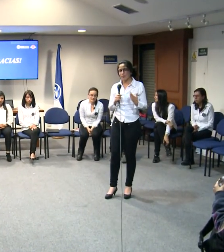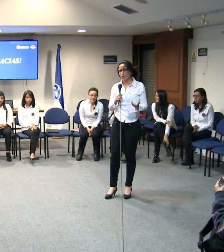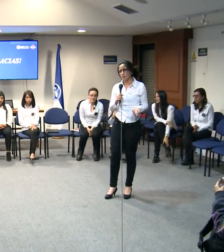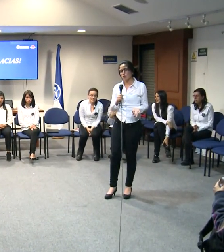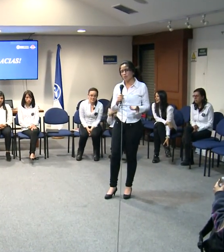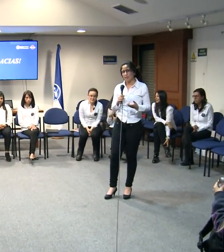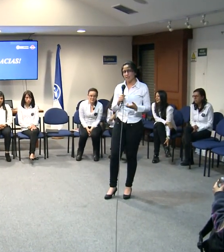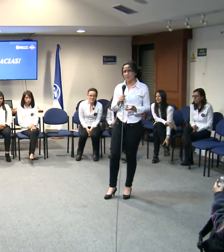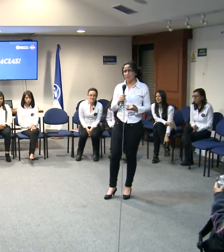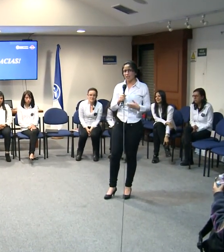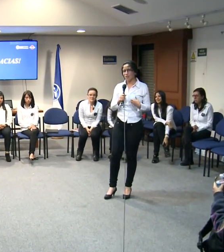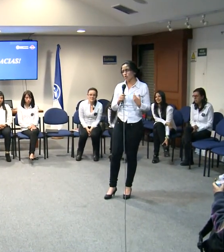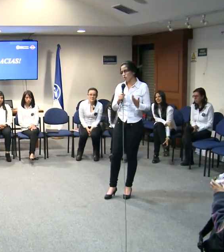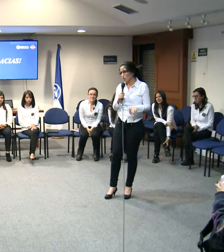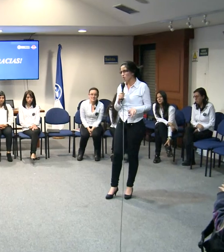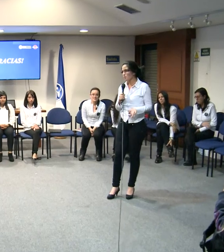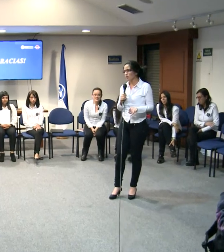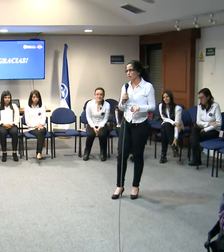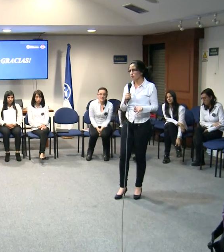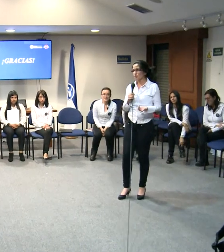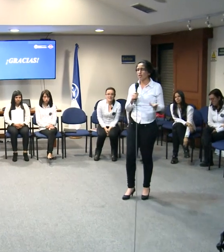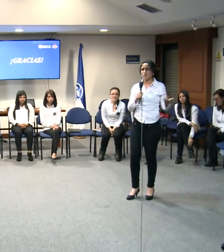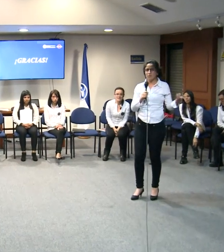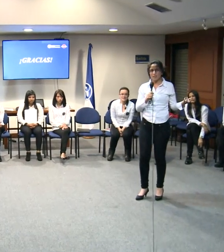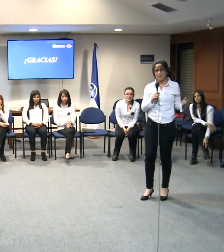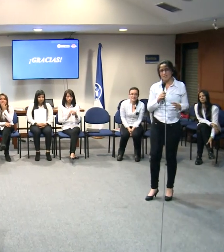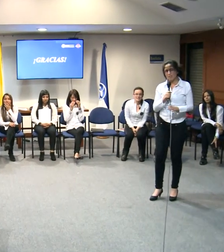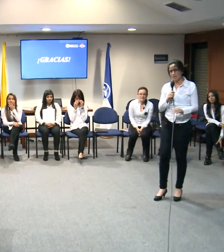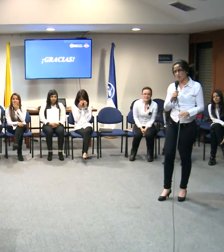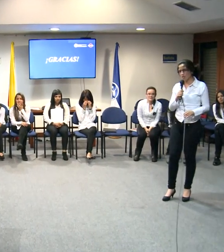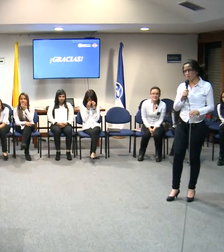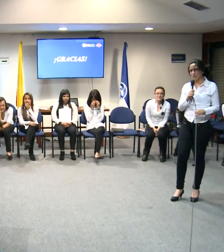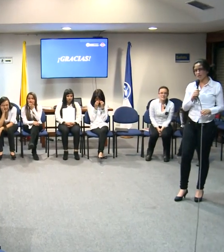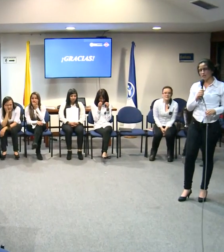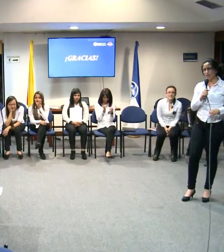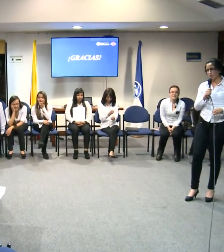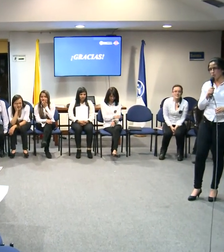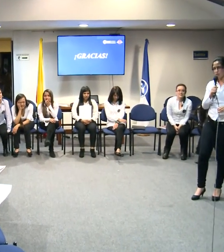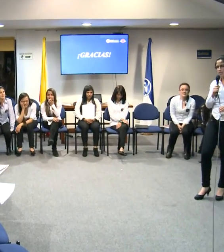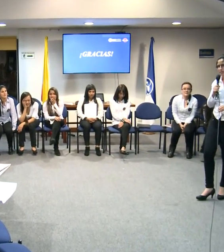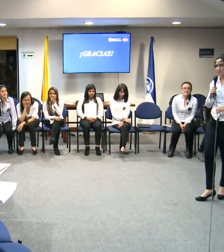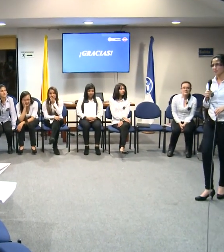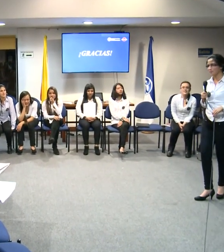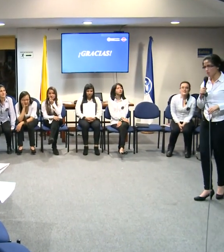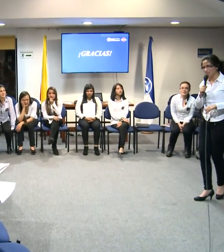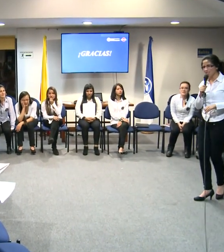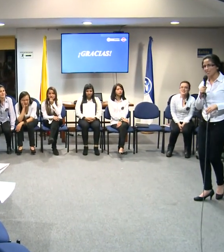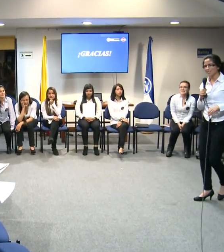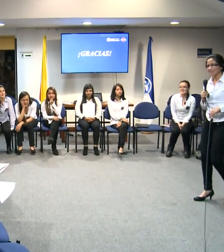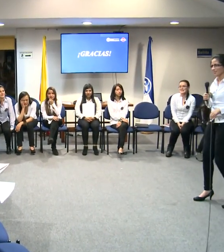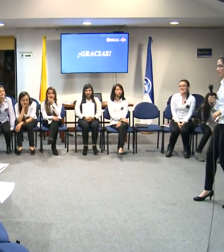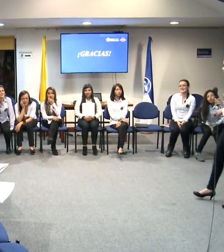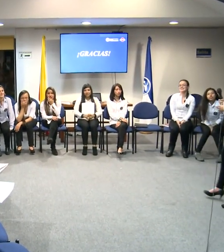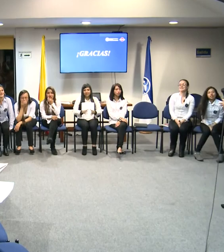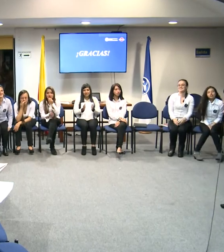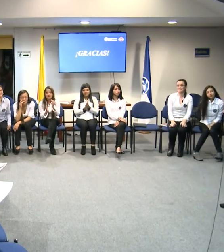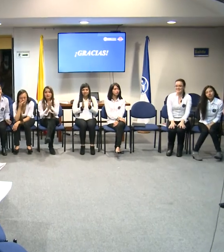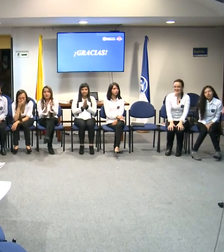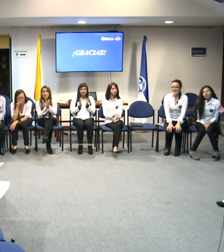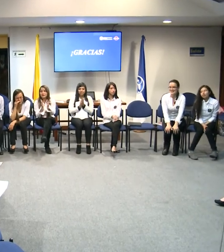pues acá podemos compartir los conocimientos de los diferentes espacios que nos brinda la universidad. Muchas gracias.